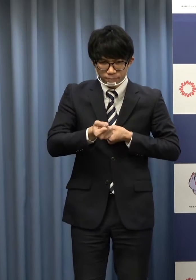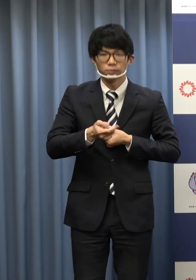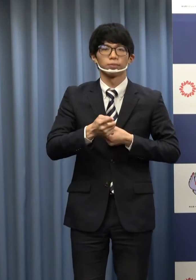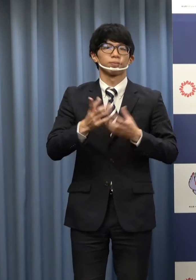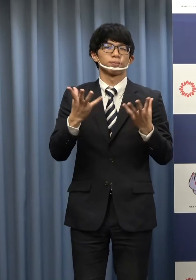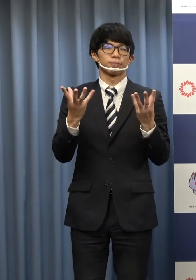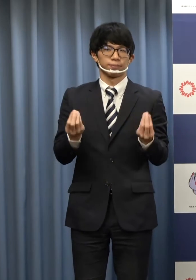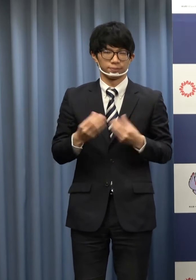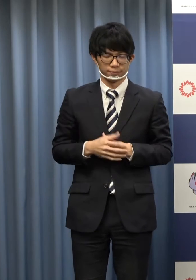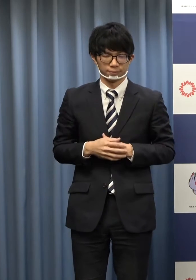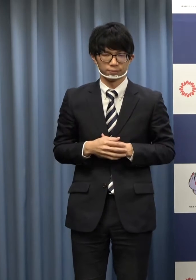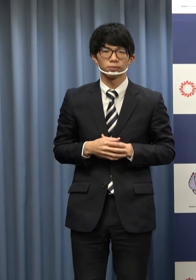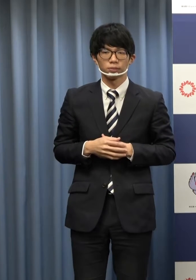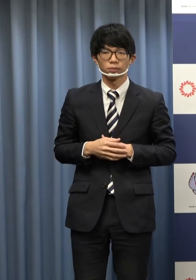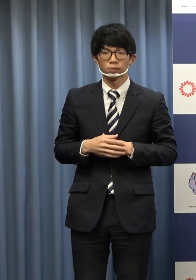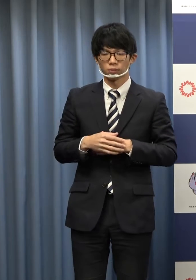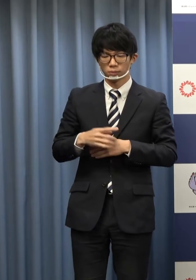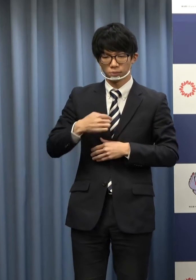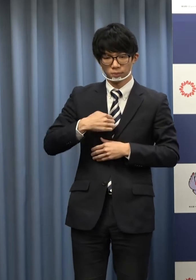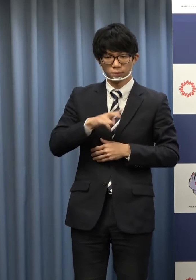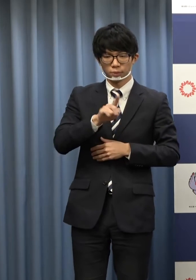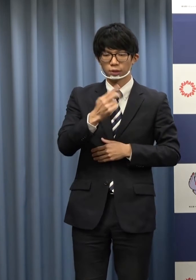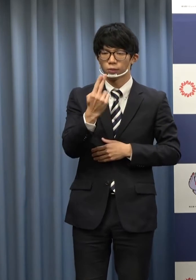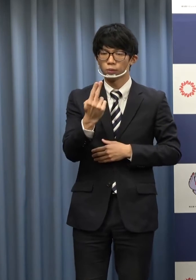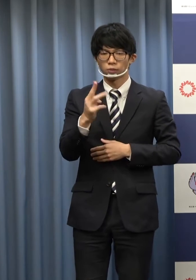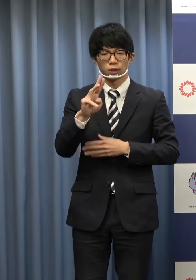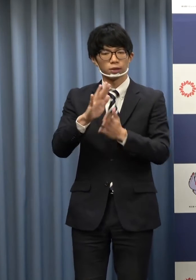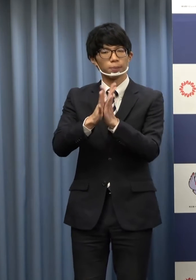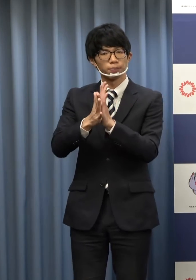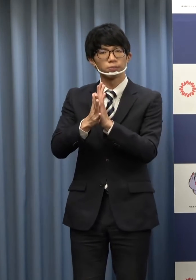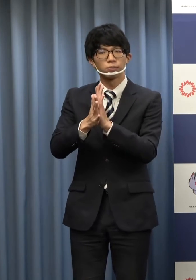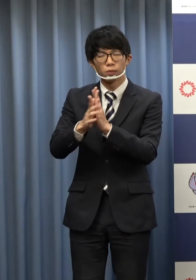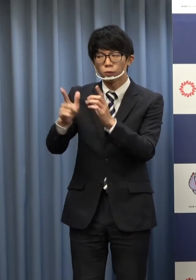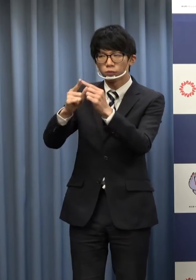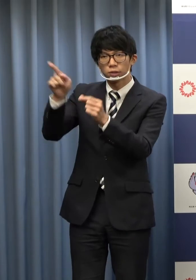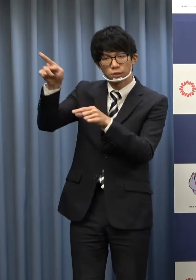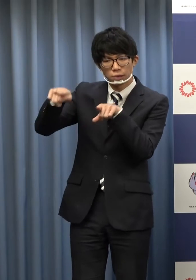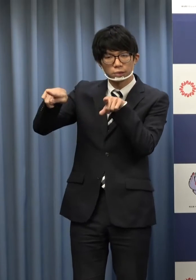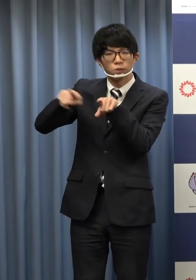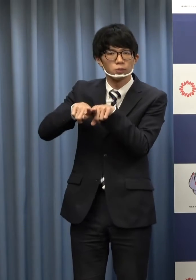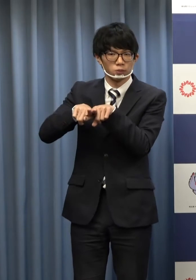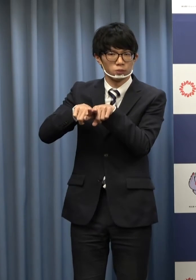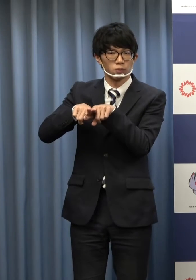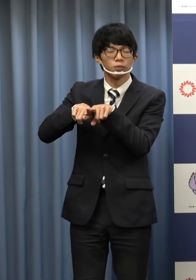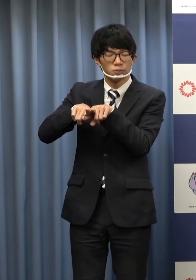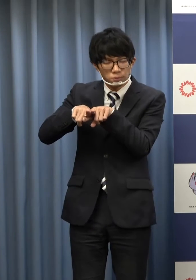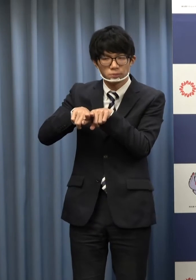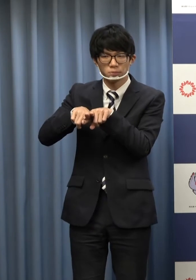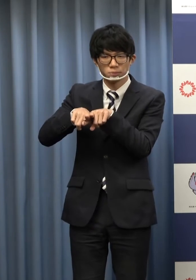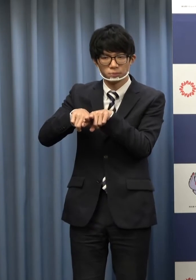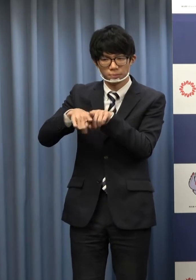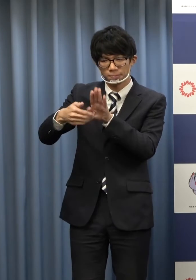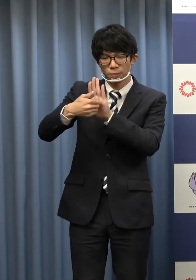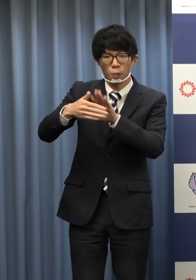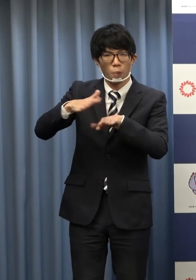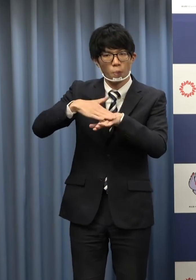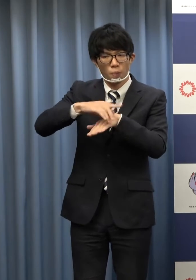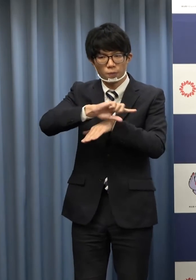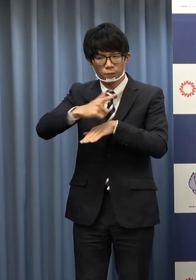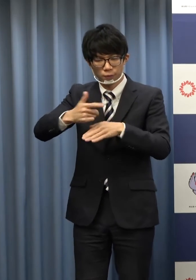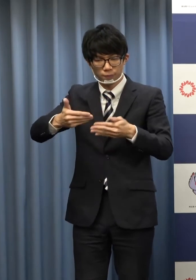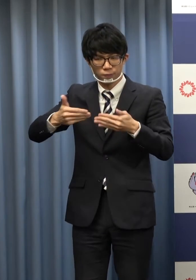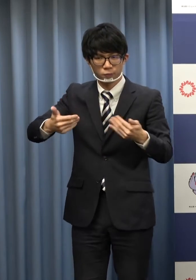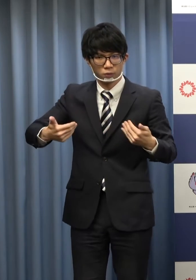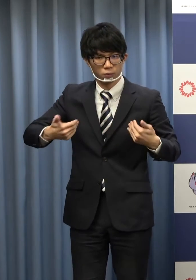は国とも協議をしながら一体となってこれを進めていくことが、そこでも合意